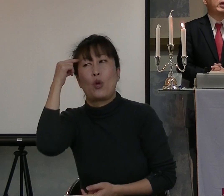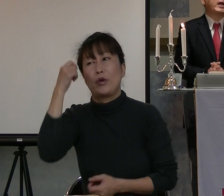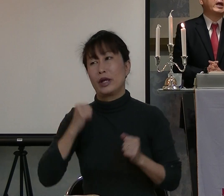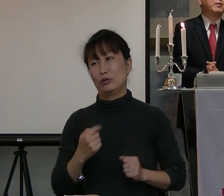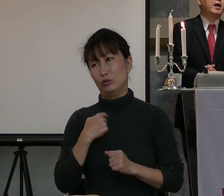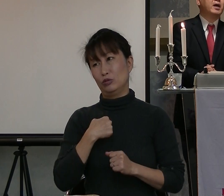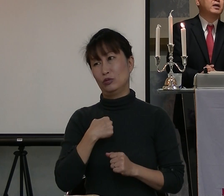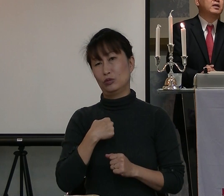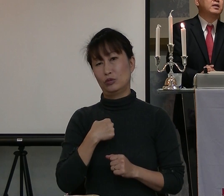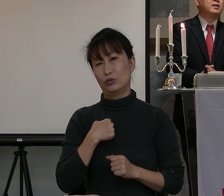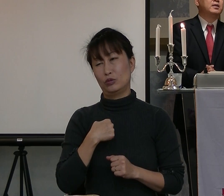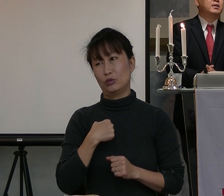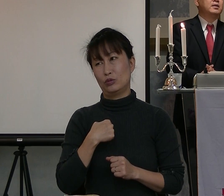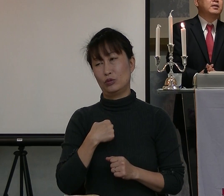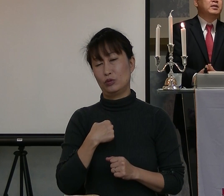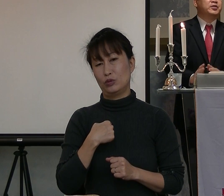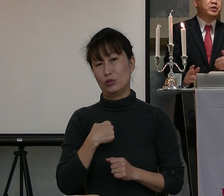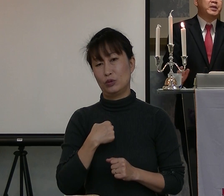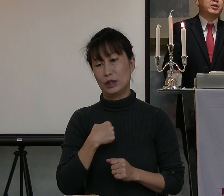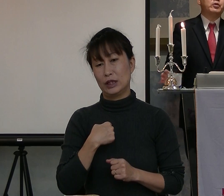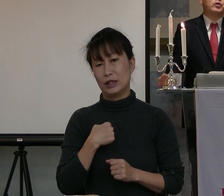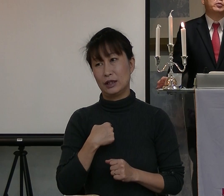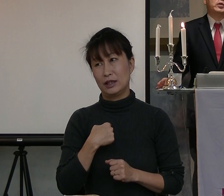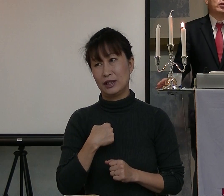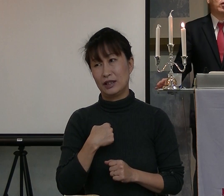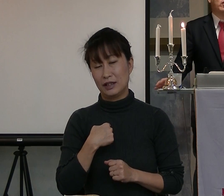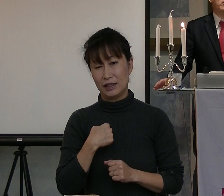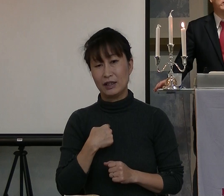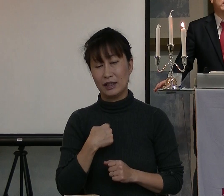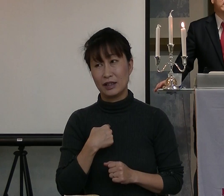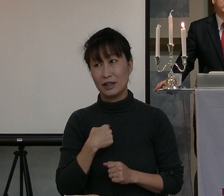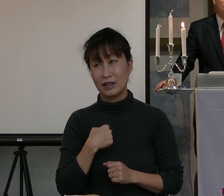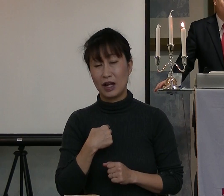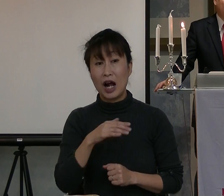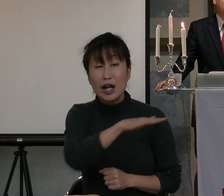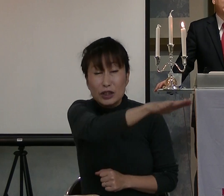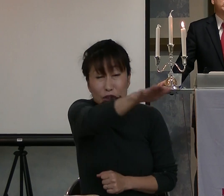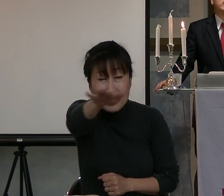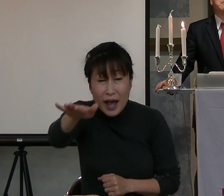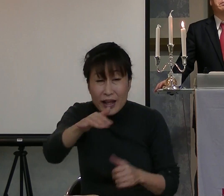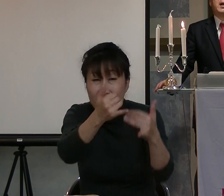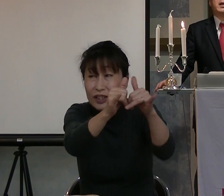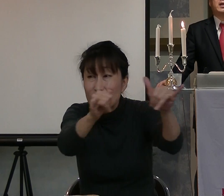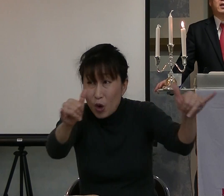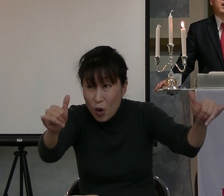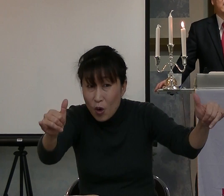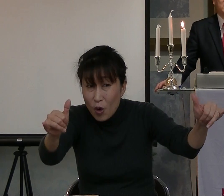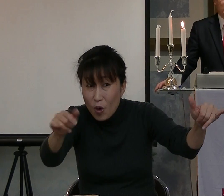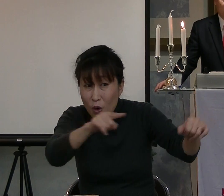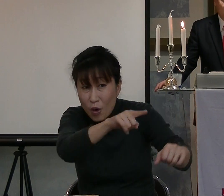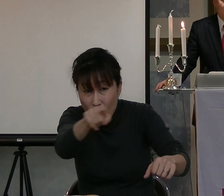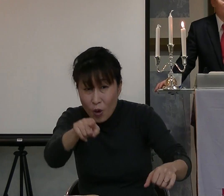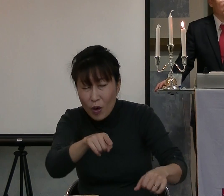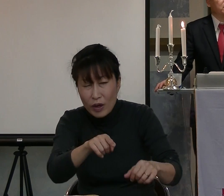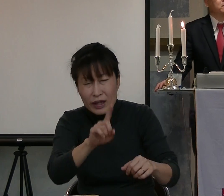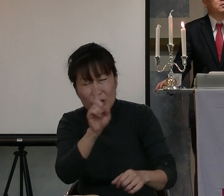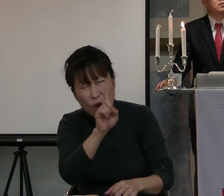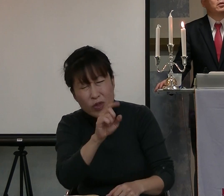それを言い換えれば、すべての人々をいかなる失敗、いかな